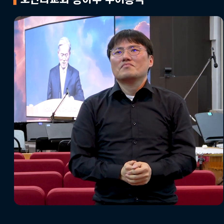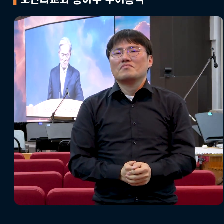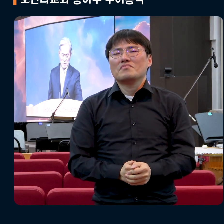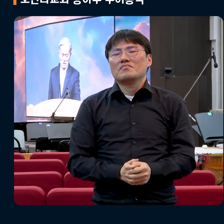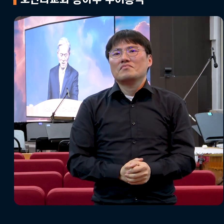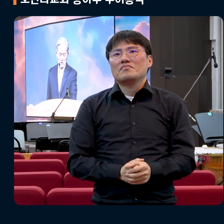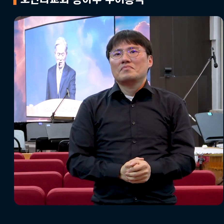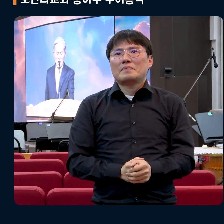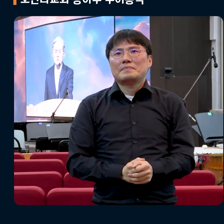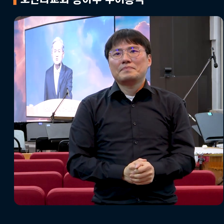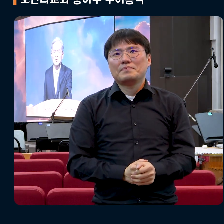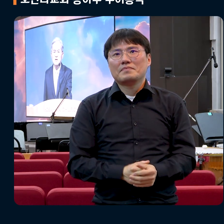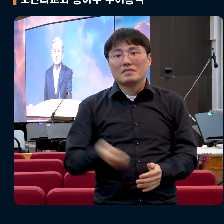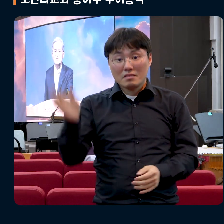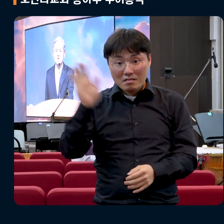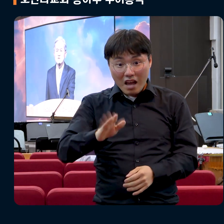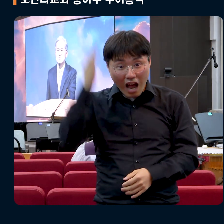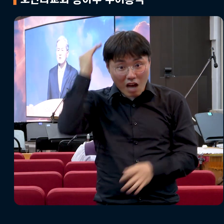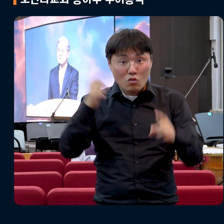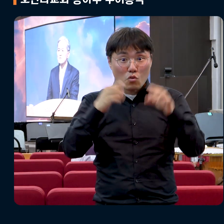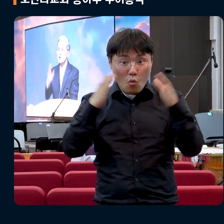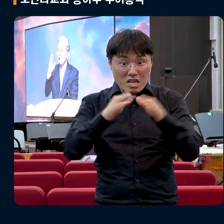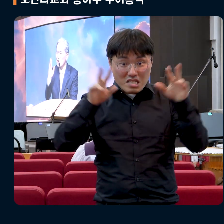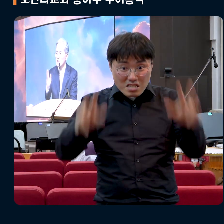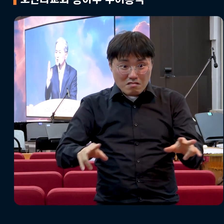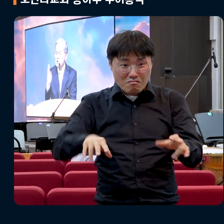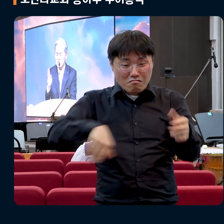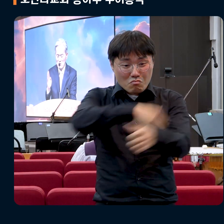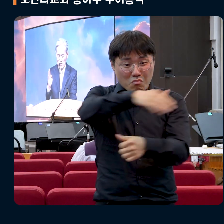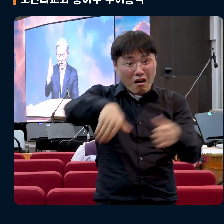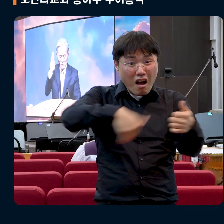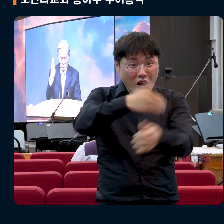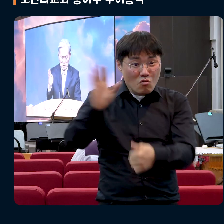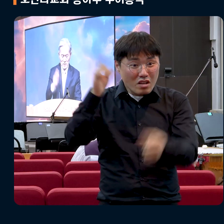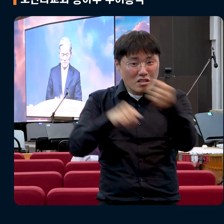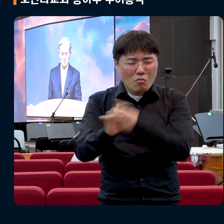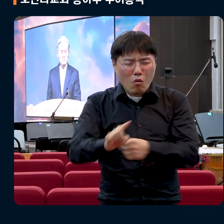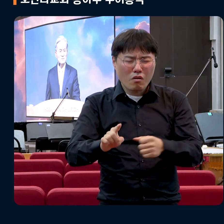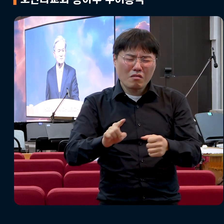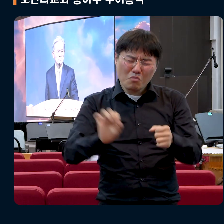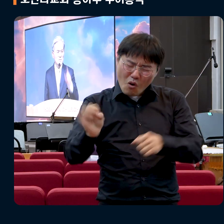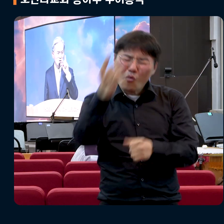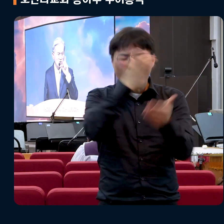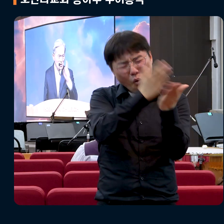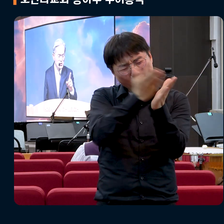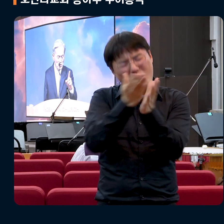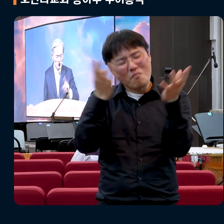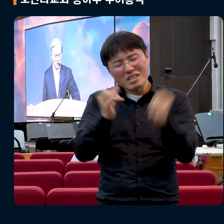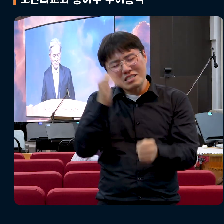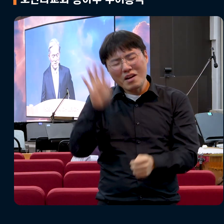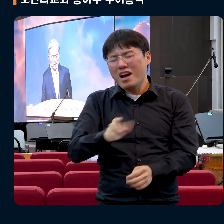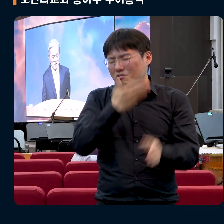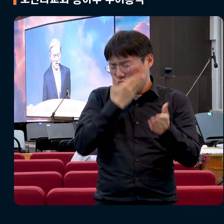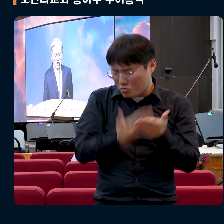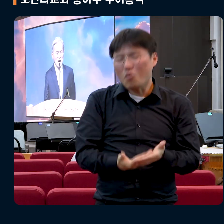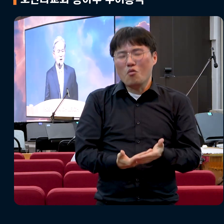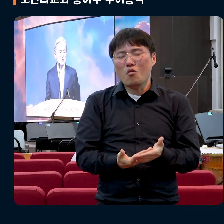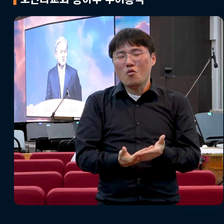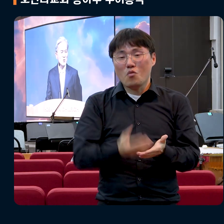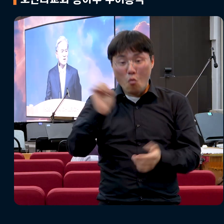자, 그런데 한국교회가 이렇게 된 것은요, 여러 가지 요인 때문에 그렇지만 결정적인